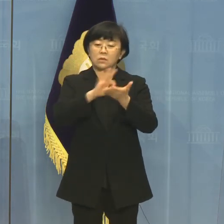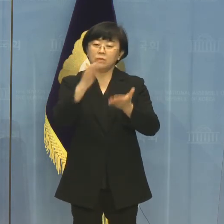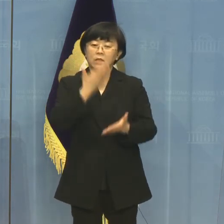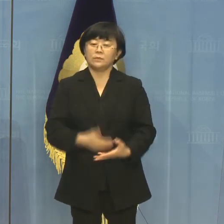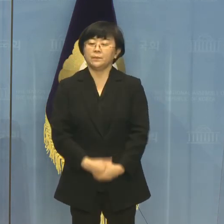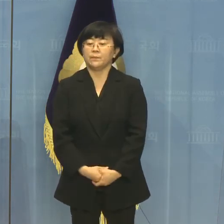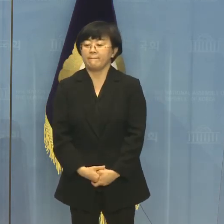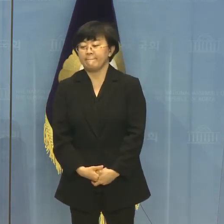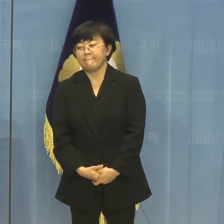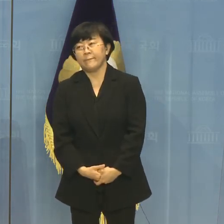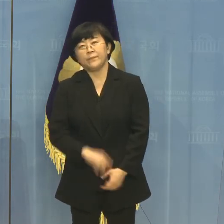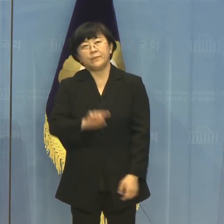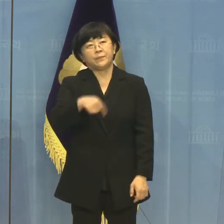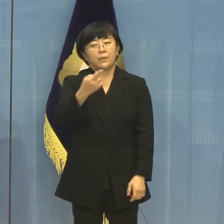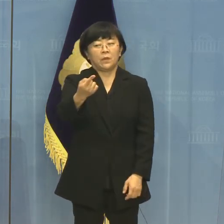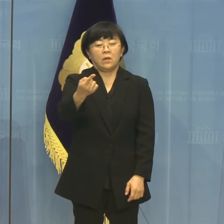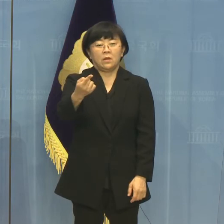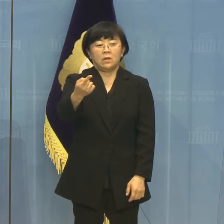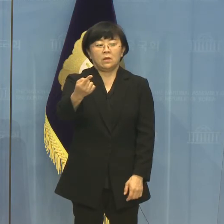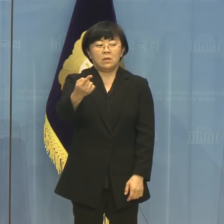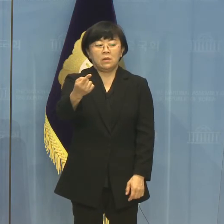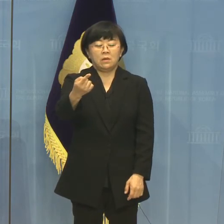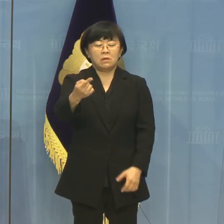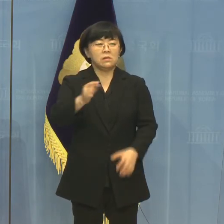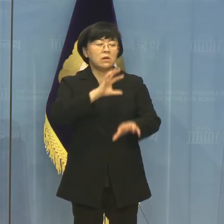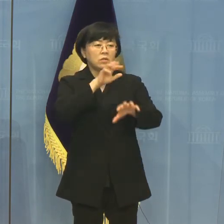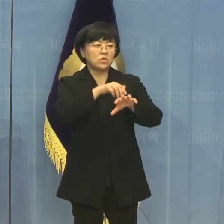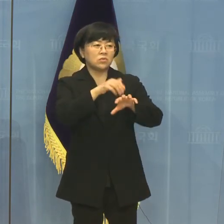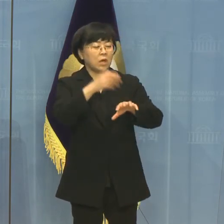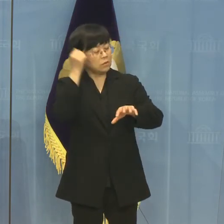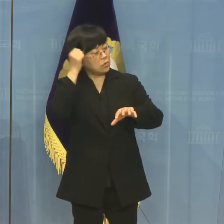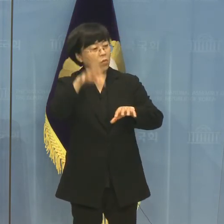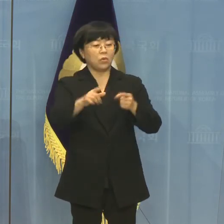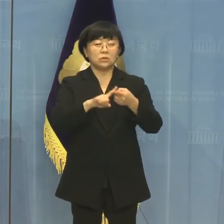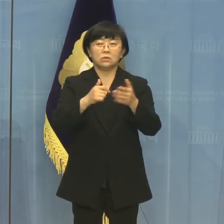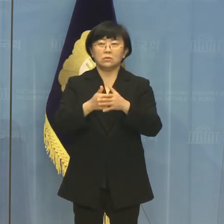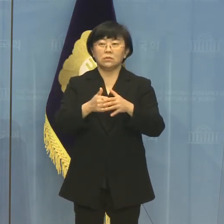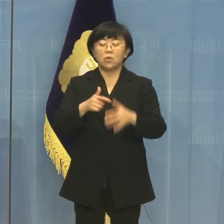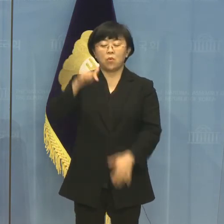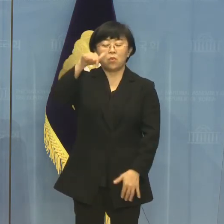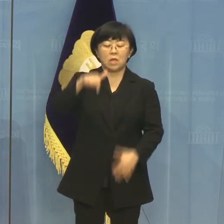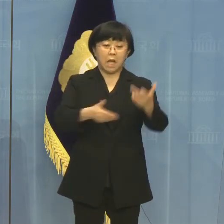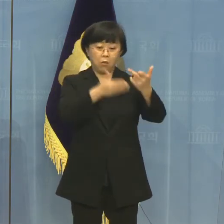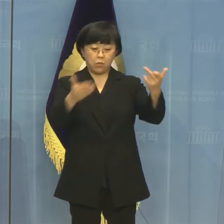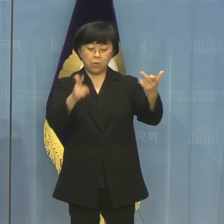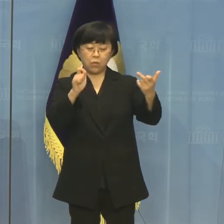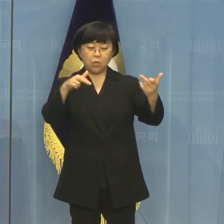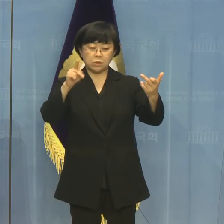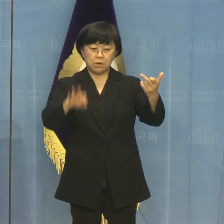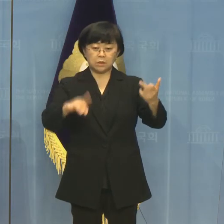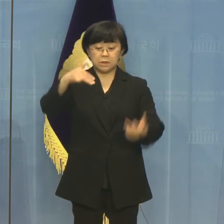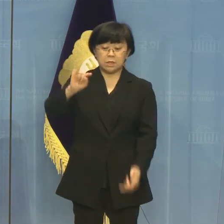가능할 것입니다. 다음으로 의정연수원은 오늘과 내일 이틀 동안 강원도 고성